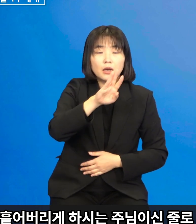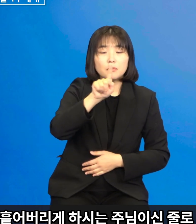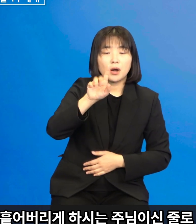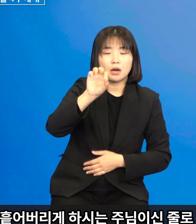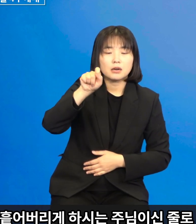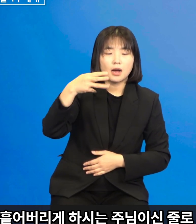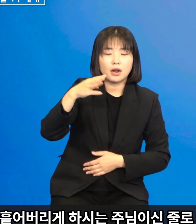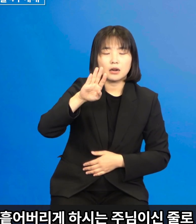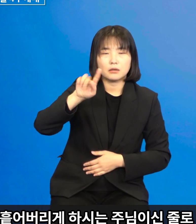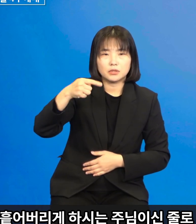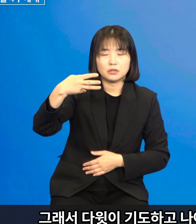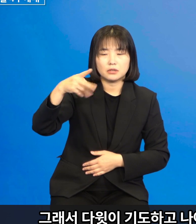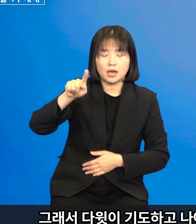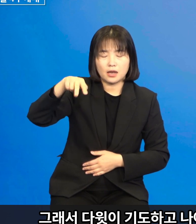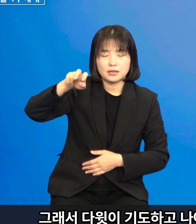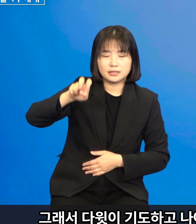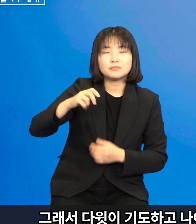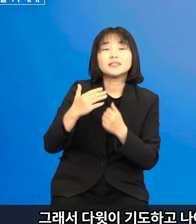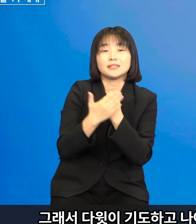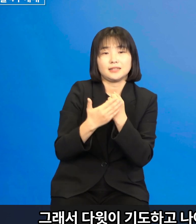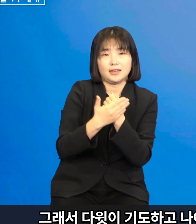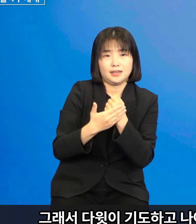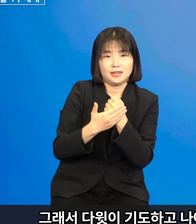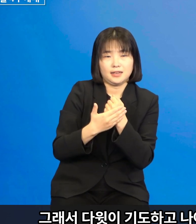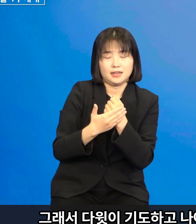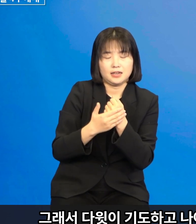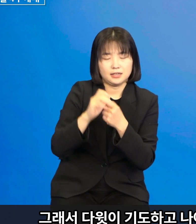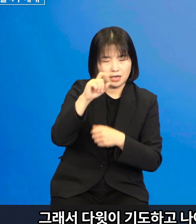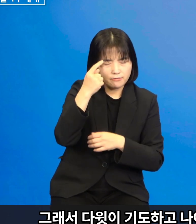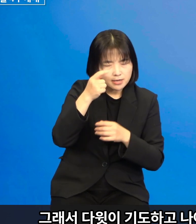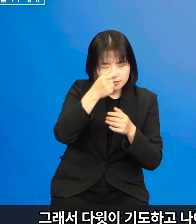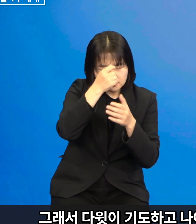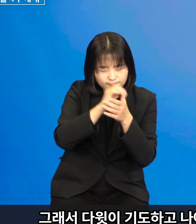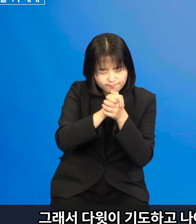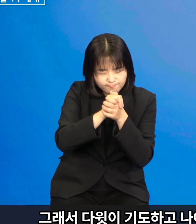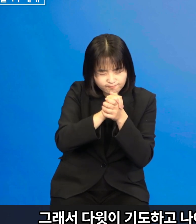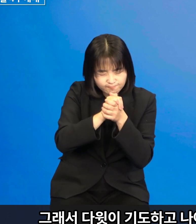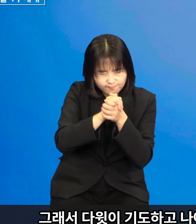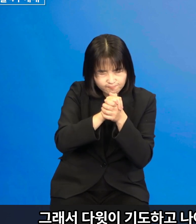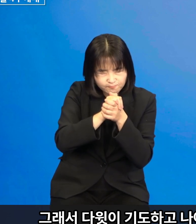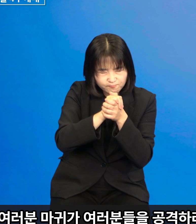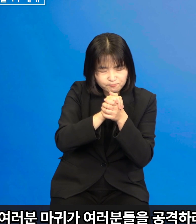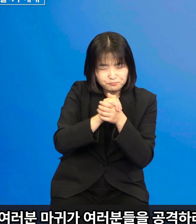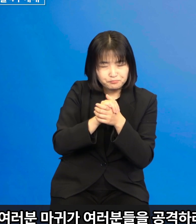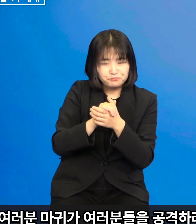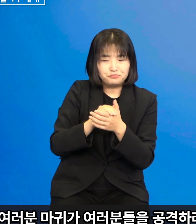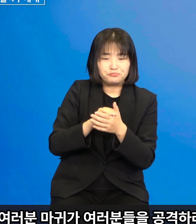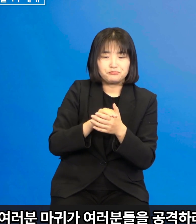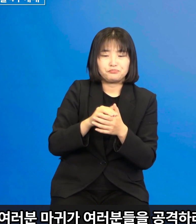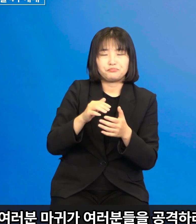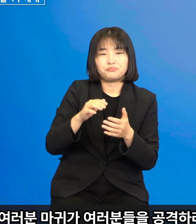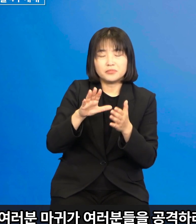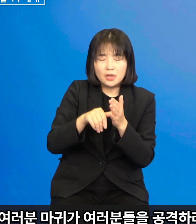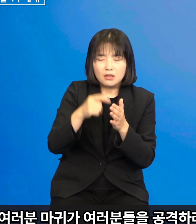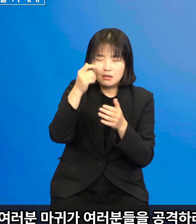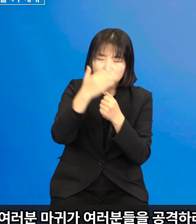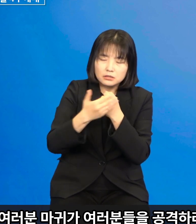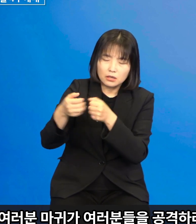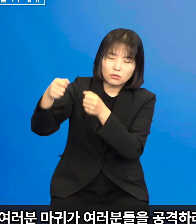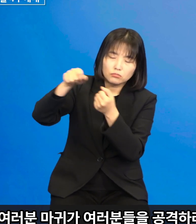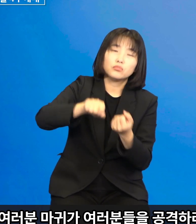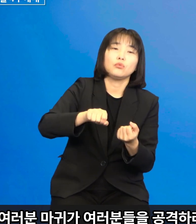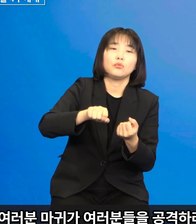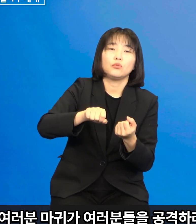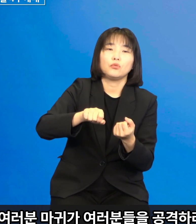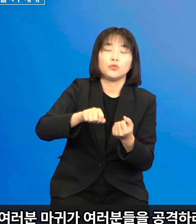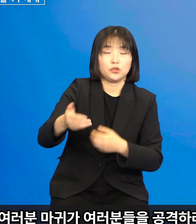바알브라심의 은혜이죠. 그래서 다윗이 기도하고 나아갔을 때 그 은혜가 부어진 것입니다. 여러분, 마귀가